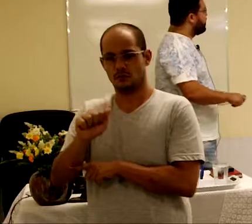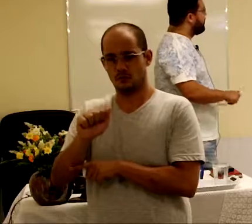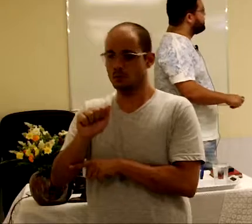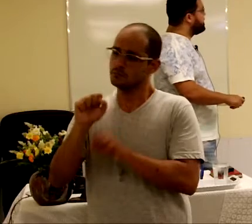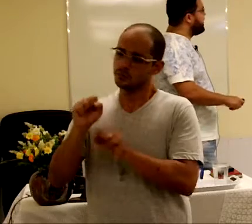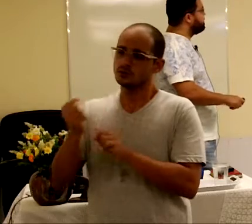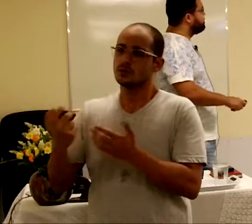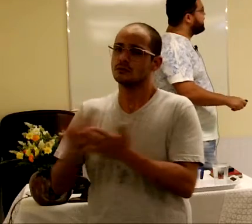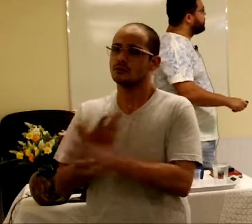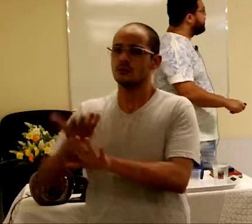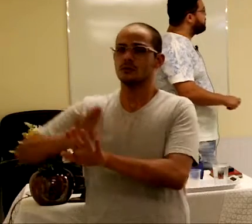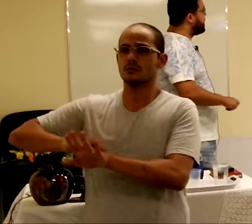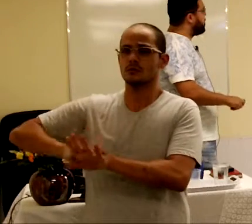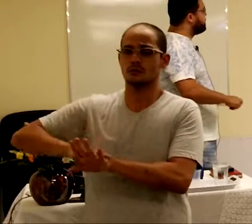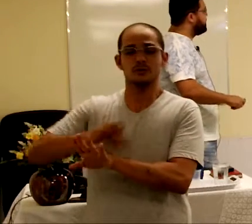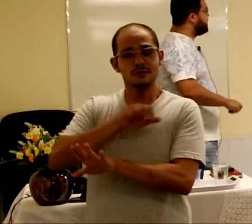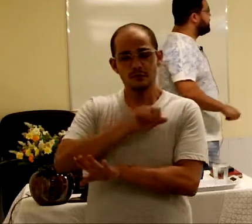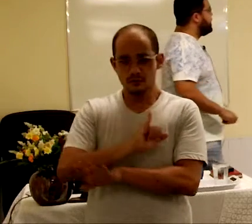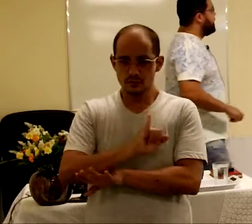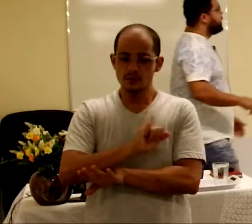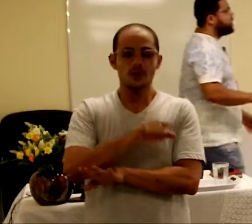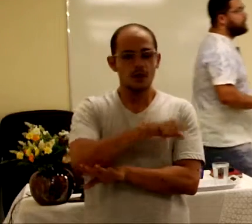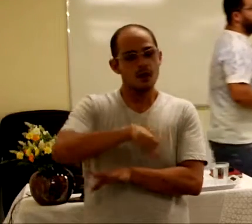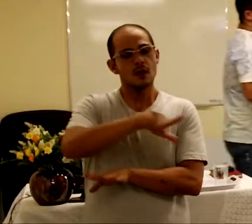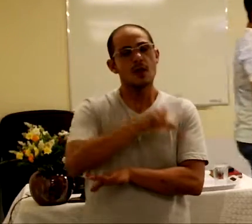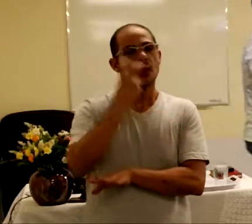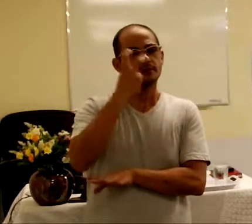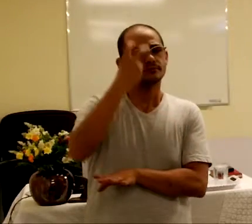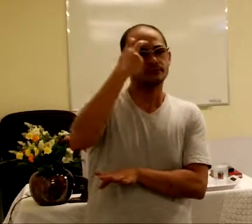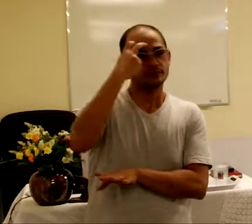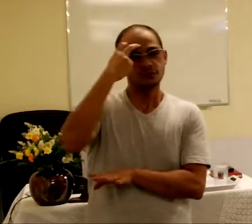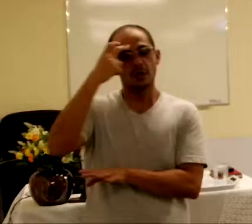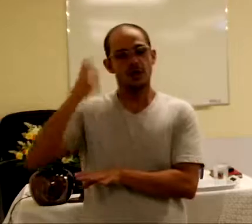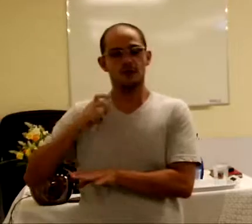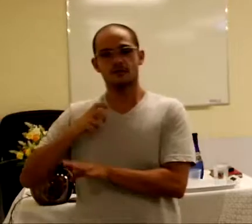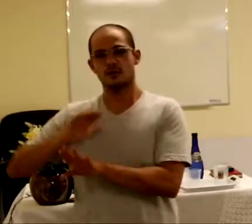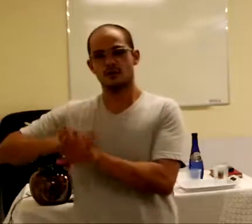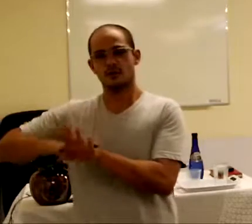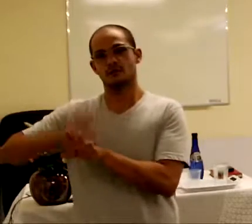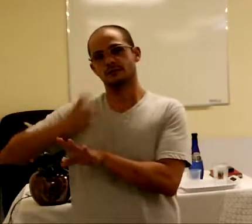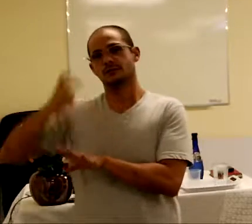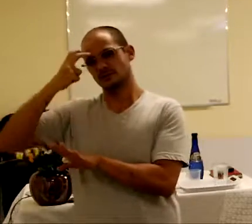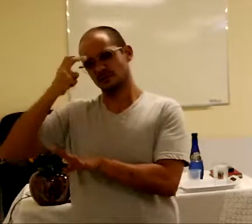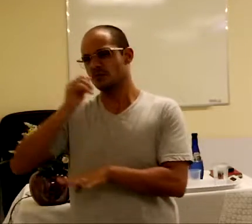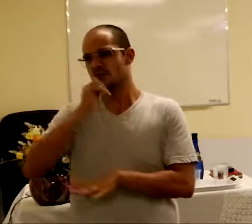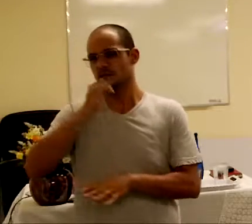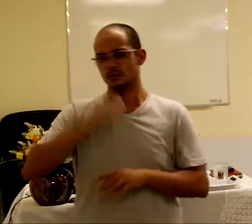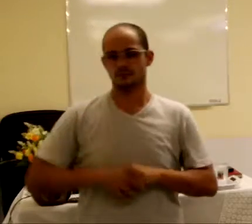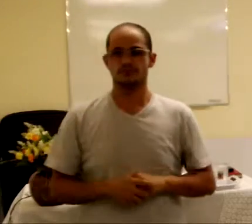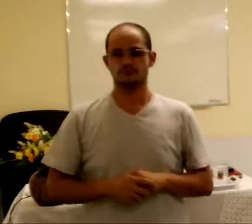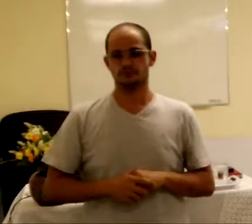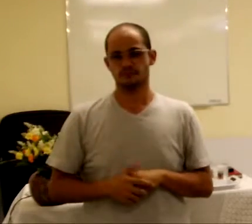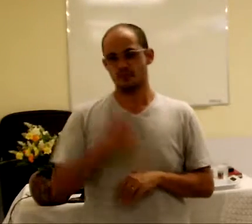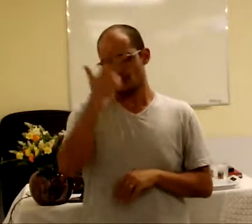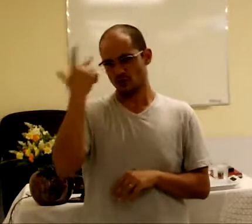Todo efeito inteligente tem que decorrer de uma causa inteligente. Ele dá o exemplo de um atirador, né? Kardec dá o exemplo, um dos